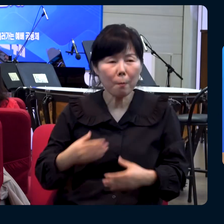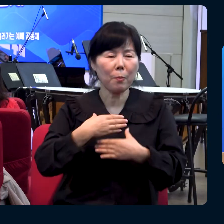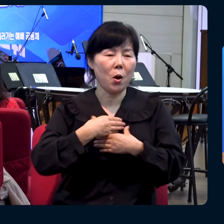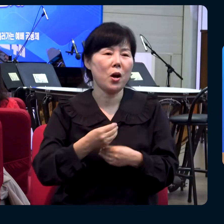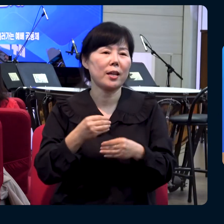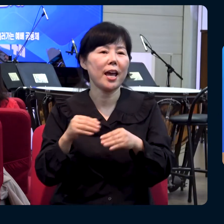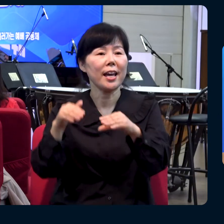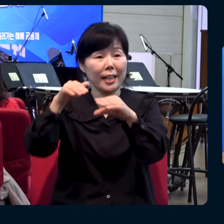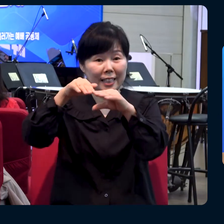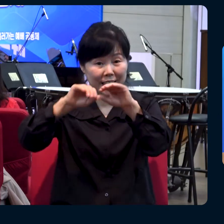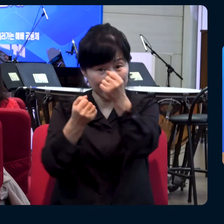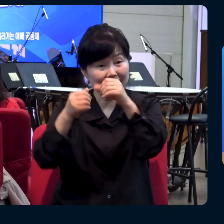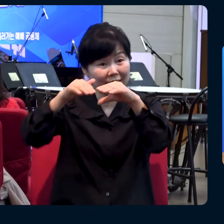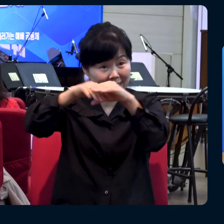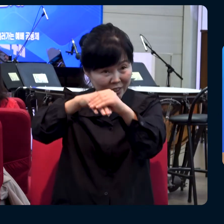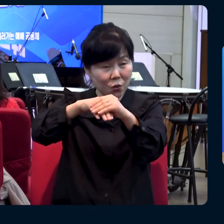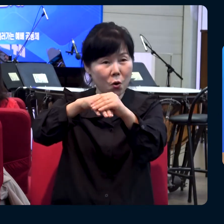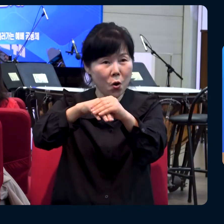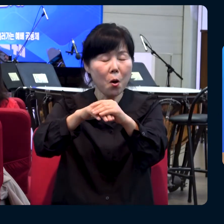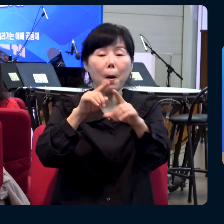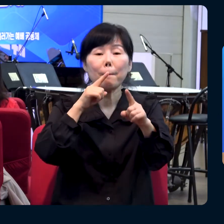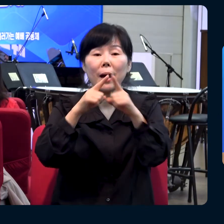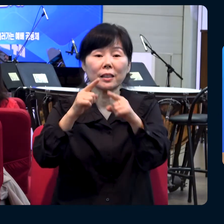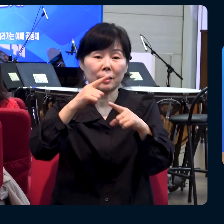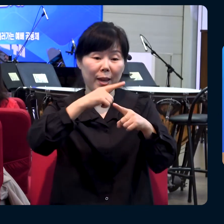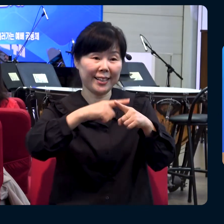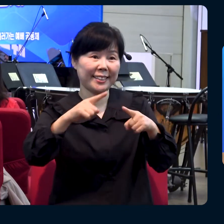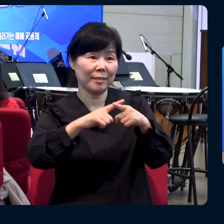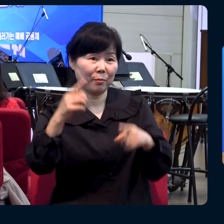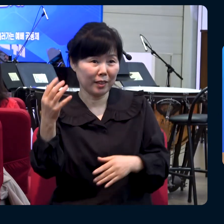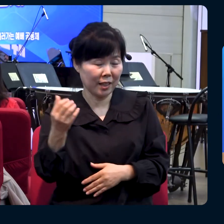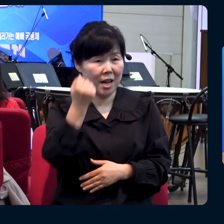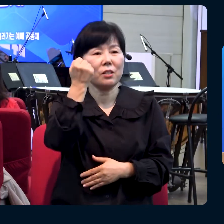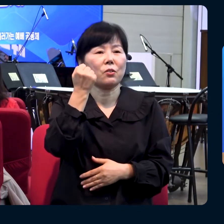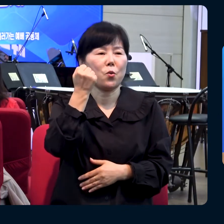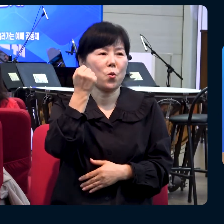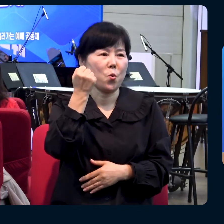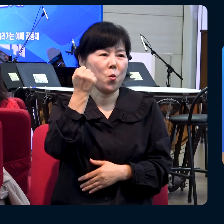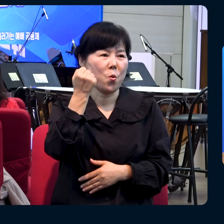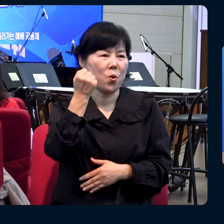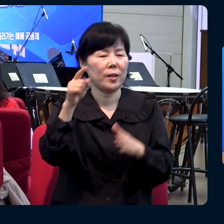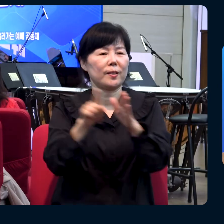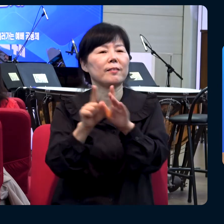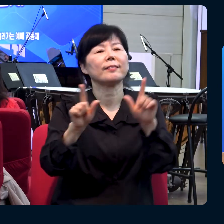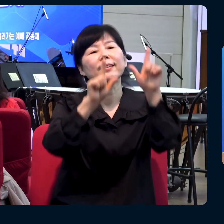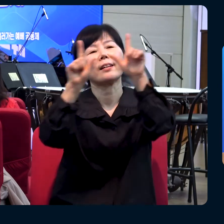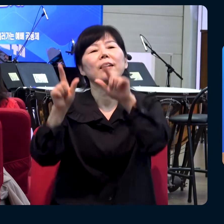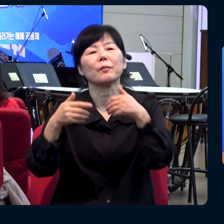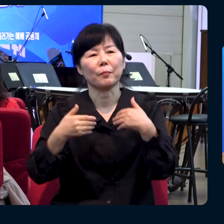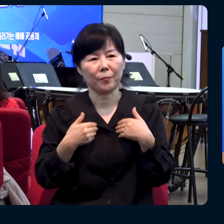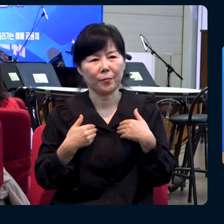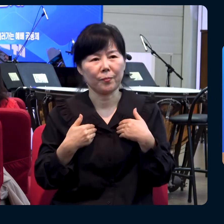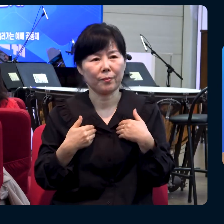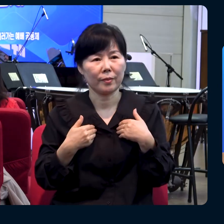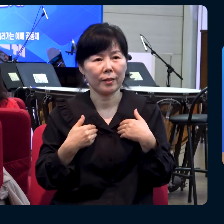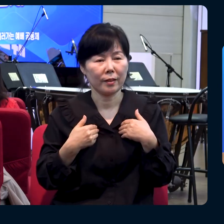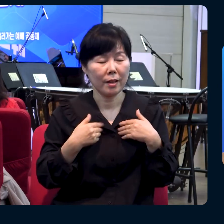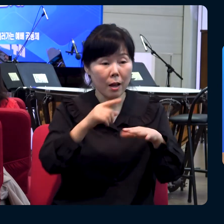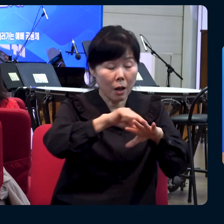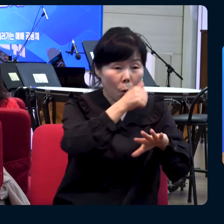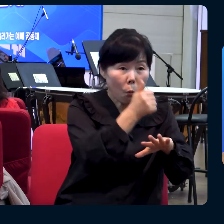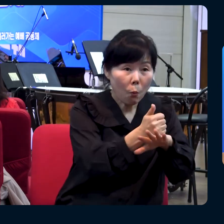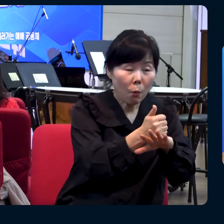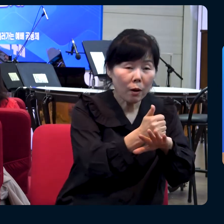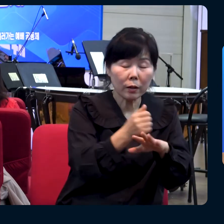신고 여러분 말씀의 검을 가지시길 바랍니다. 다윗이 뭘 입고 나갔겠어요? 육의 갑옷을